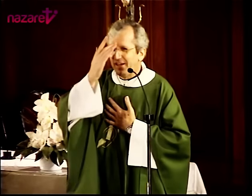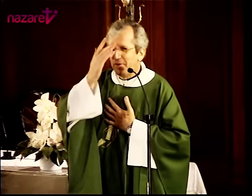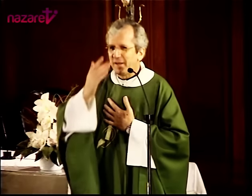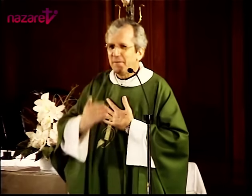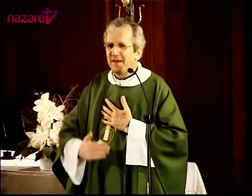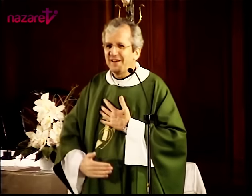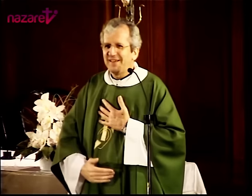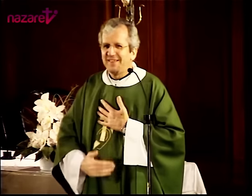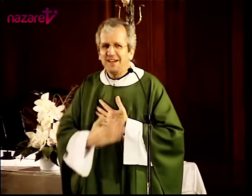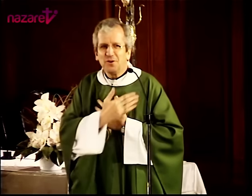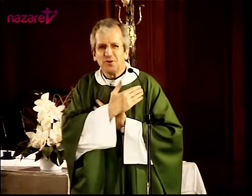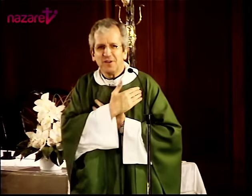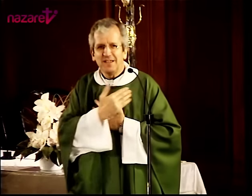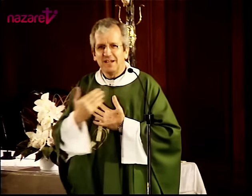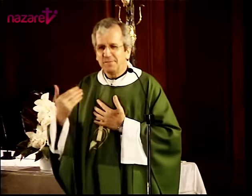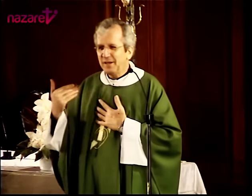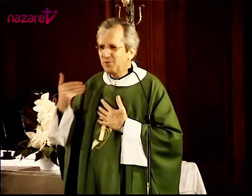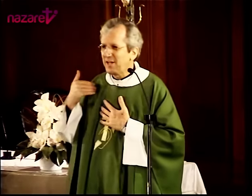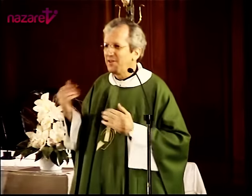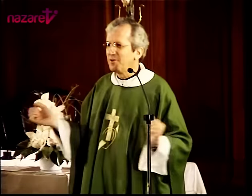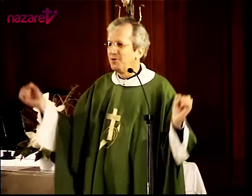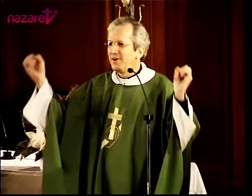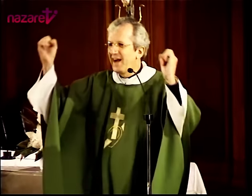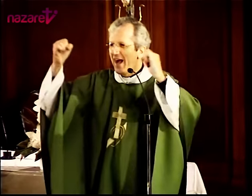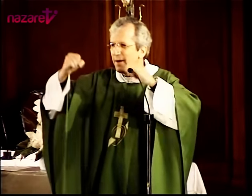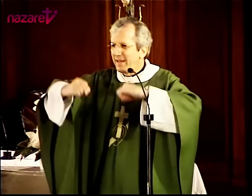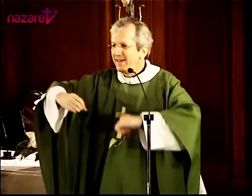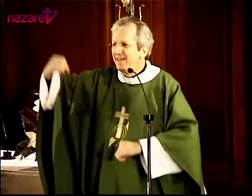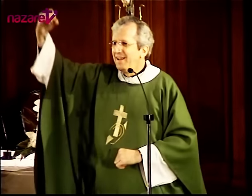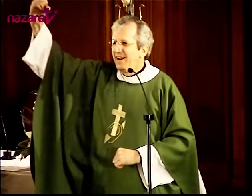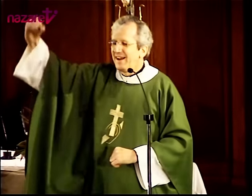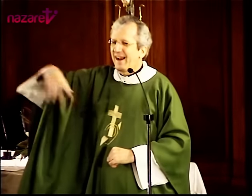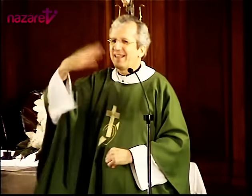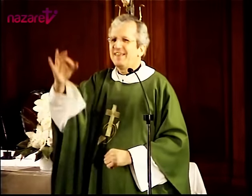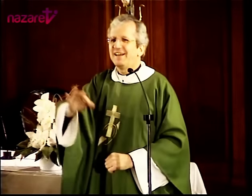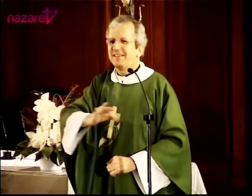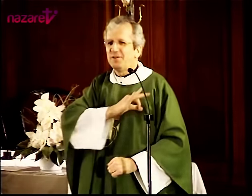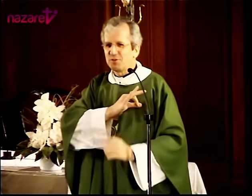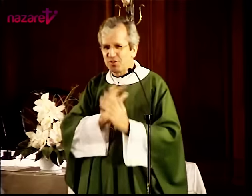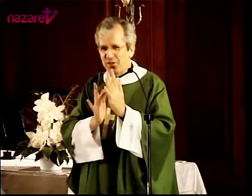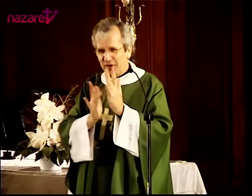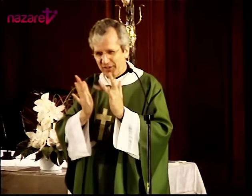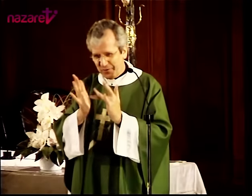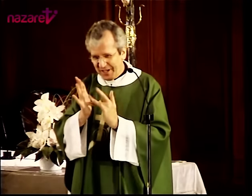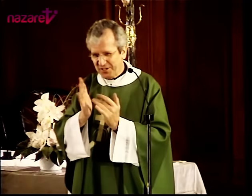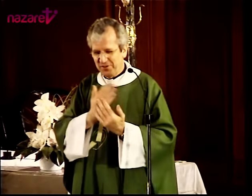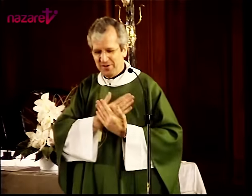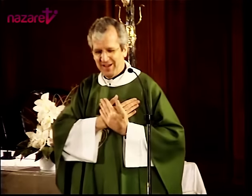En el nombre del Padre, del Hijo y del Espíritu Santo. Amén. La gracia de nuestro Señor Jesucristo,